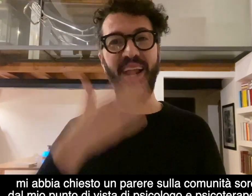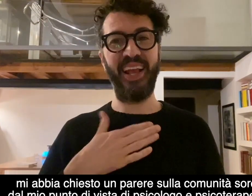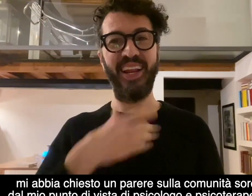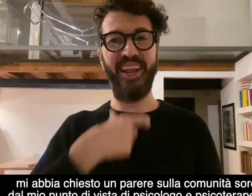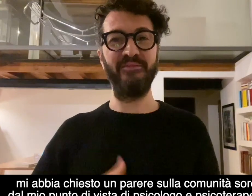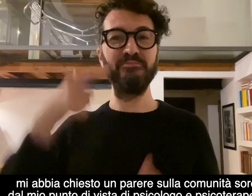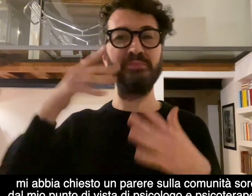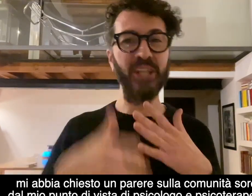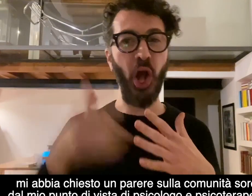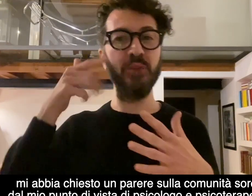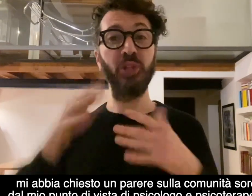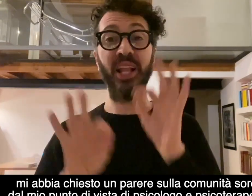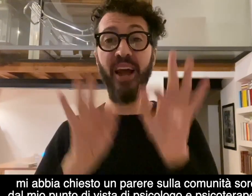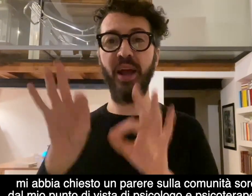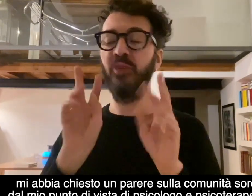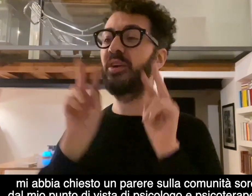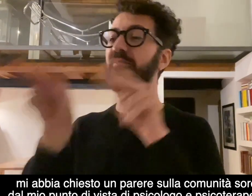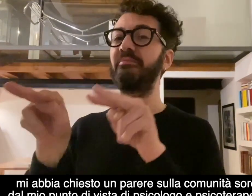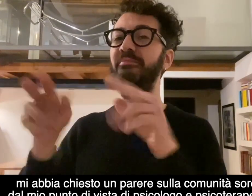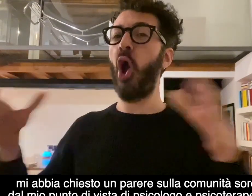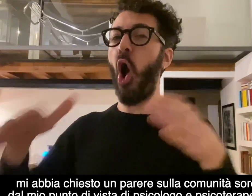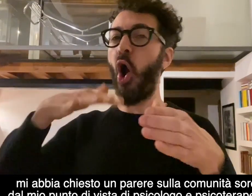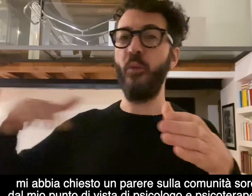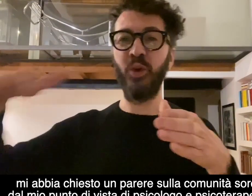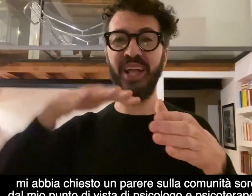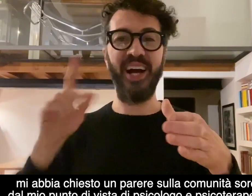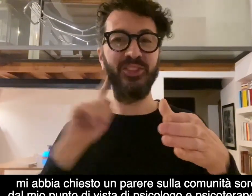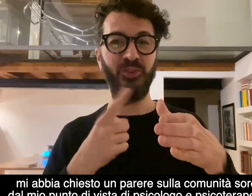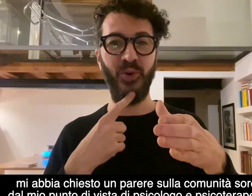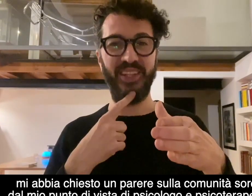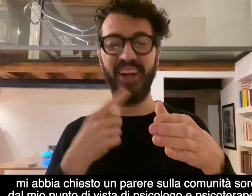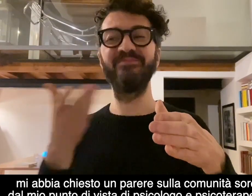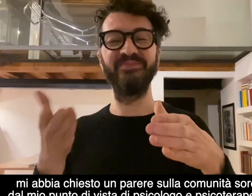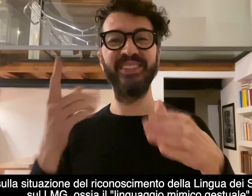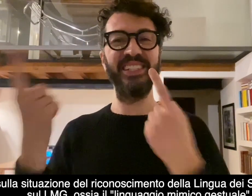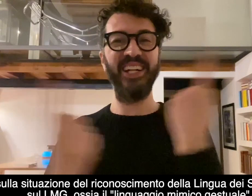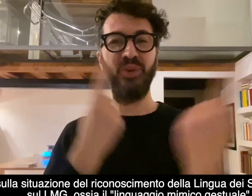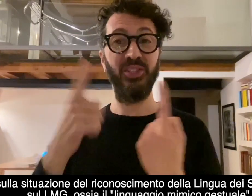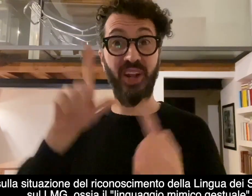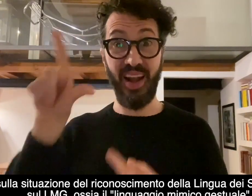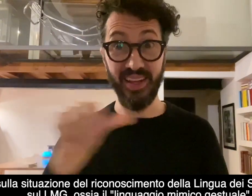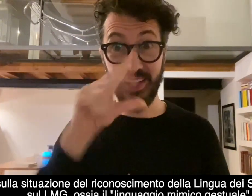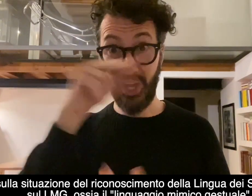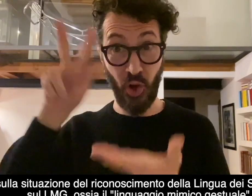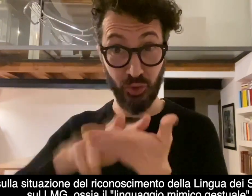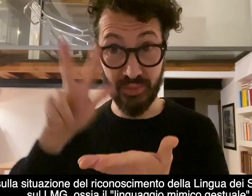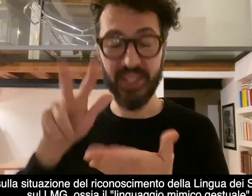parere dal mio punto di vista di psicologo e psicoterapeuta sulla comunità sorda sulla situazione del